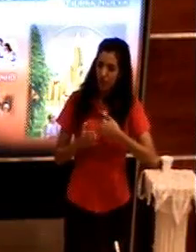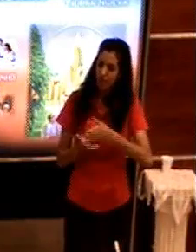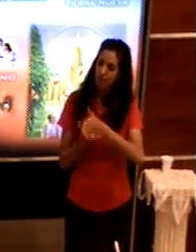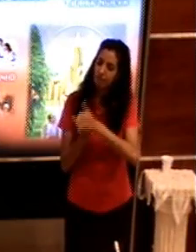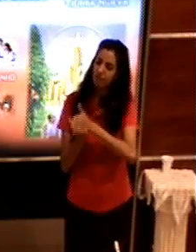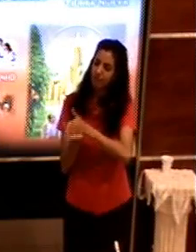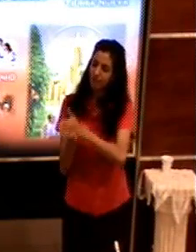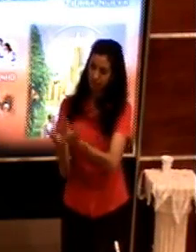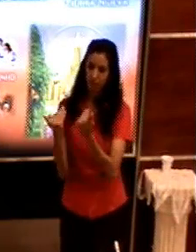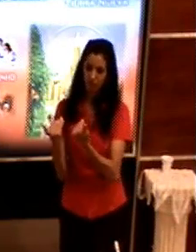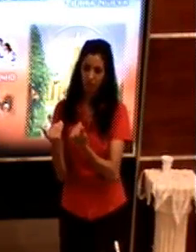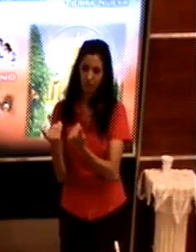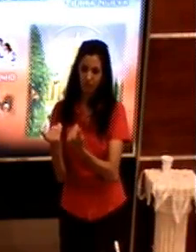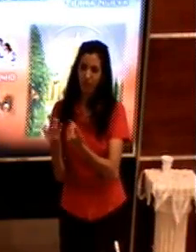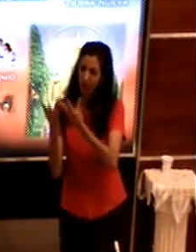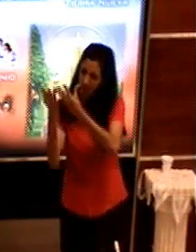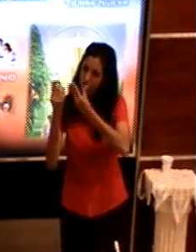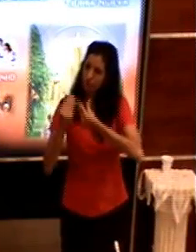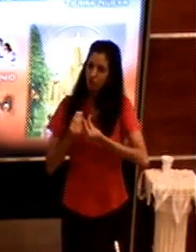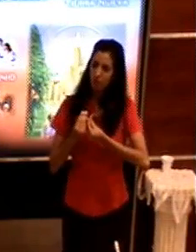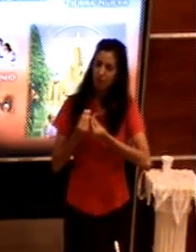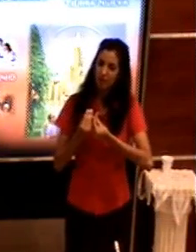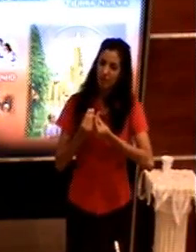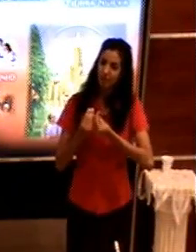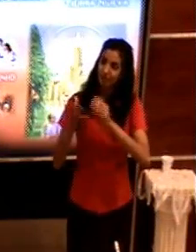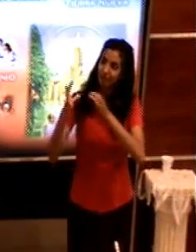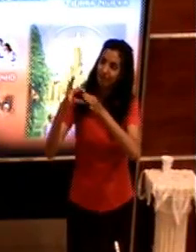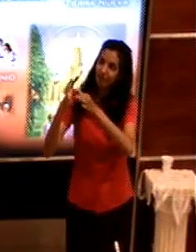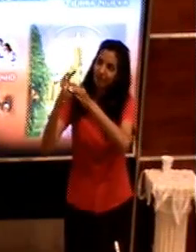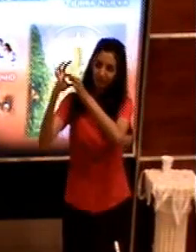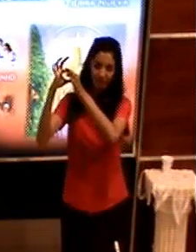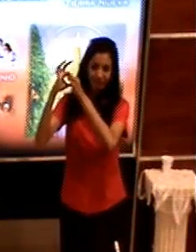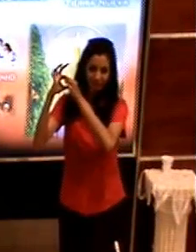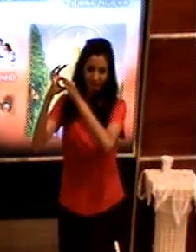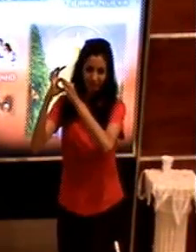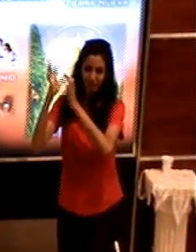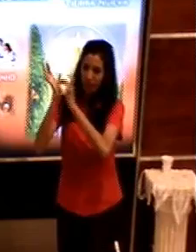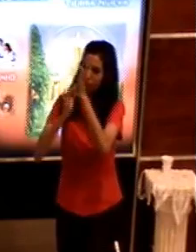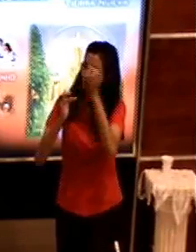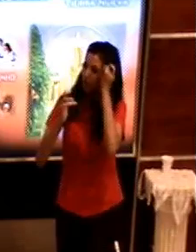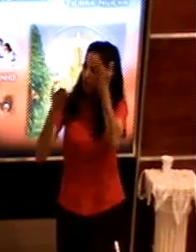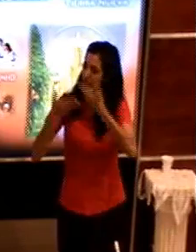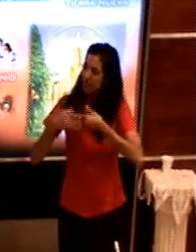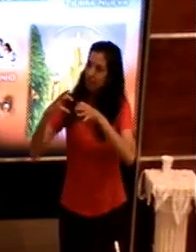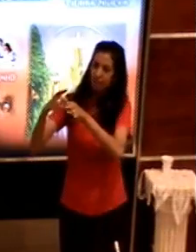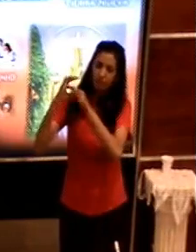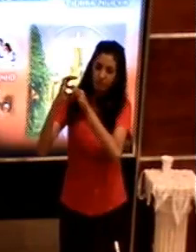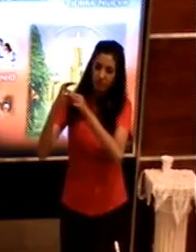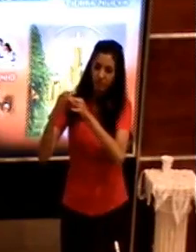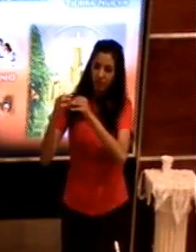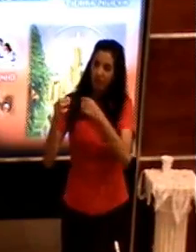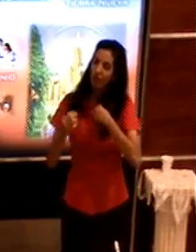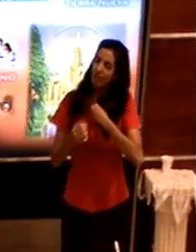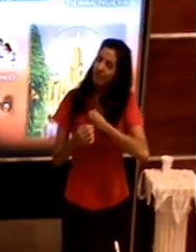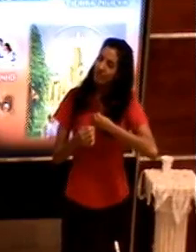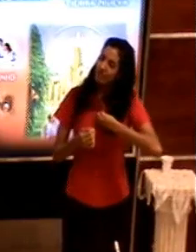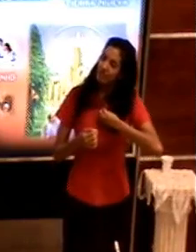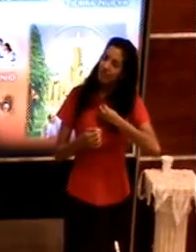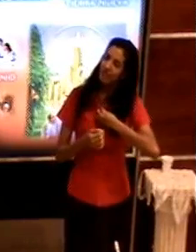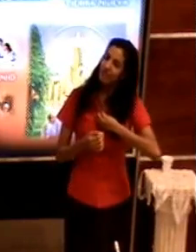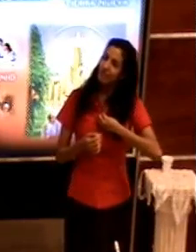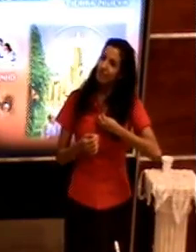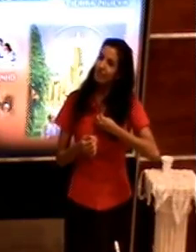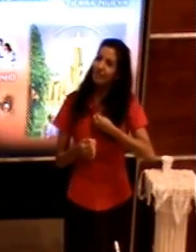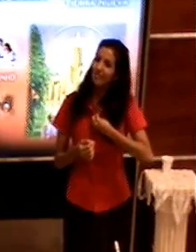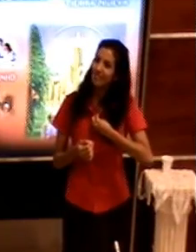vida que tengo. Aferrado de tu gracia infinita, yo quiero sentir el dulzor de